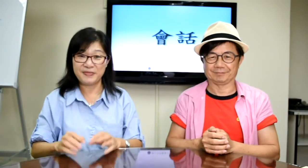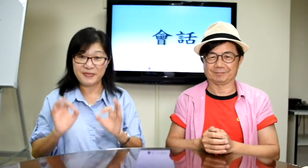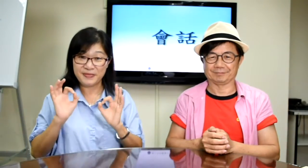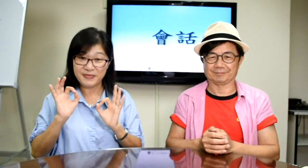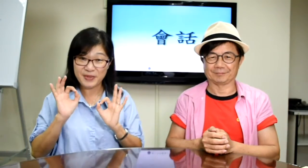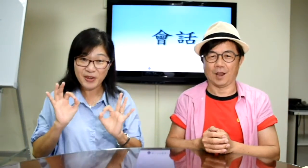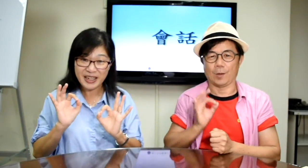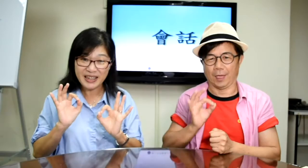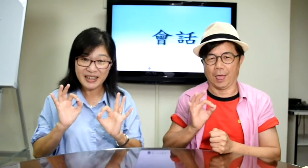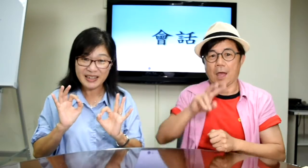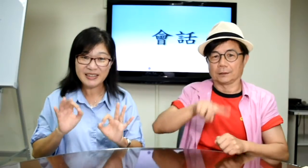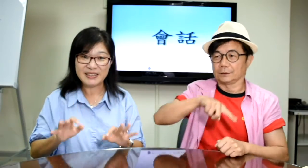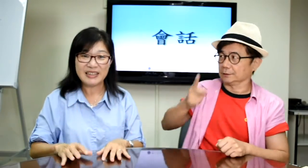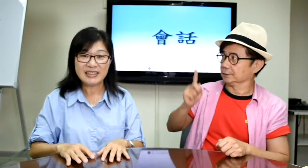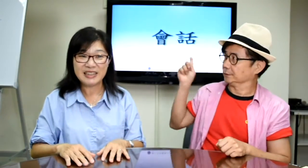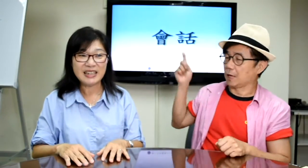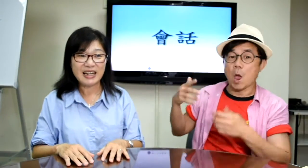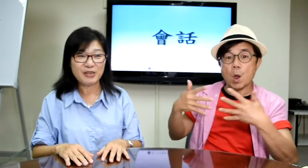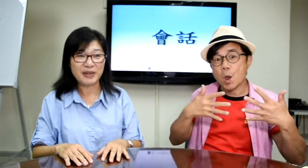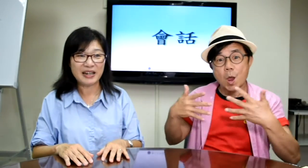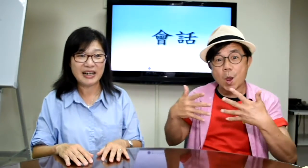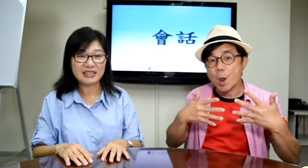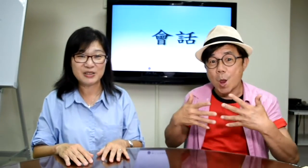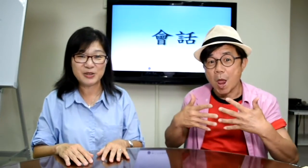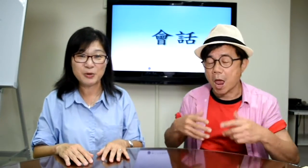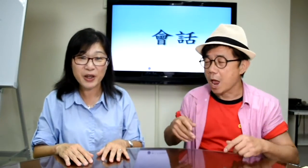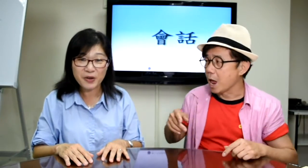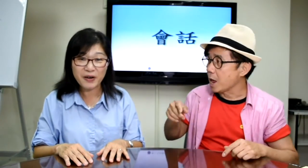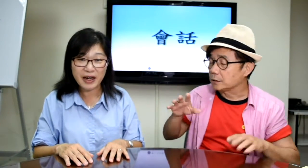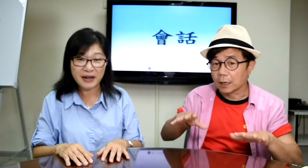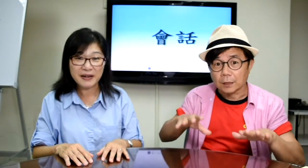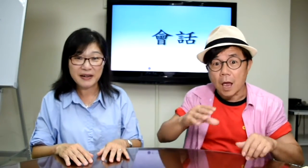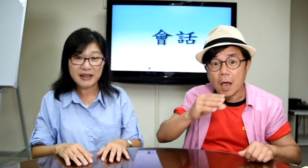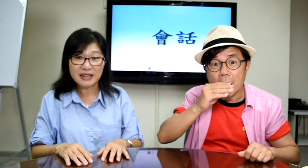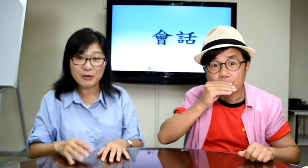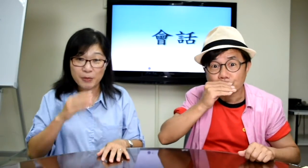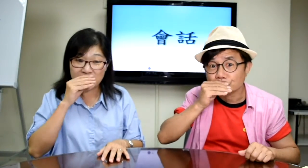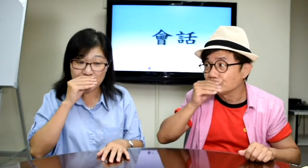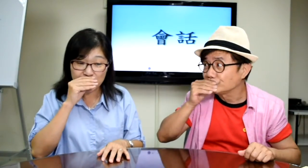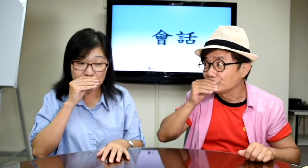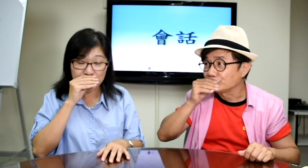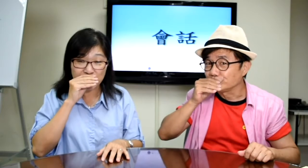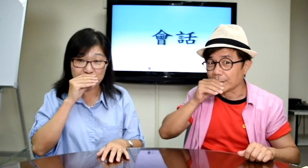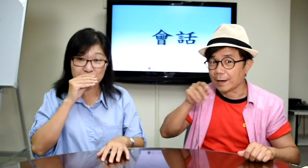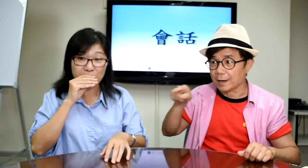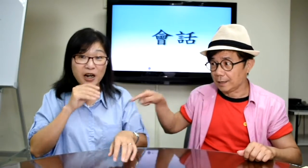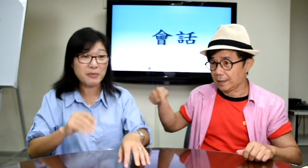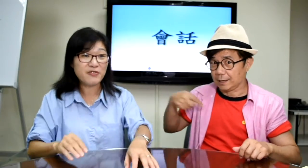接下来我们要开始绘画， 我们先不说哈，不翻译